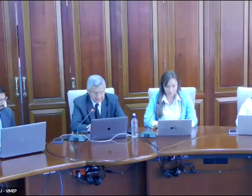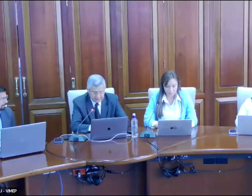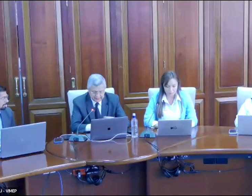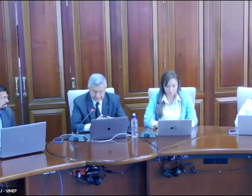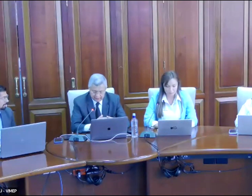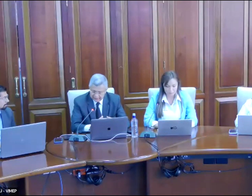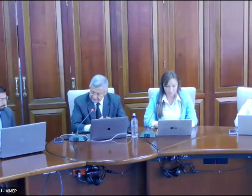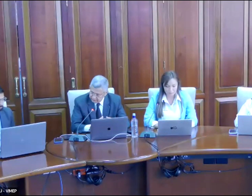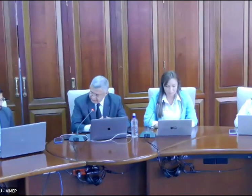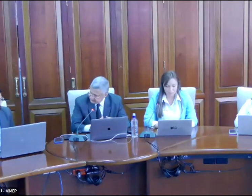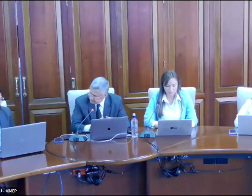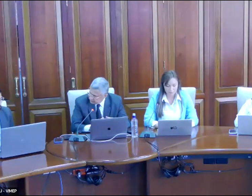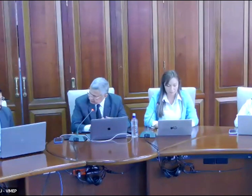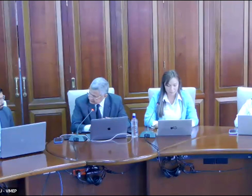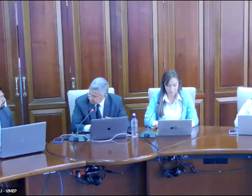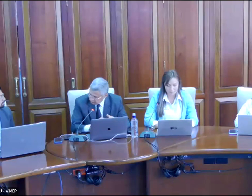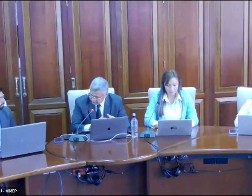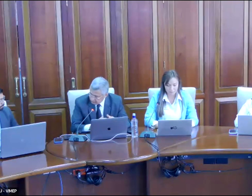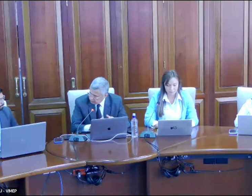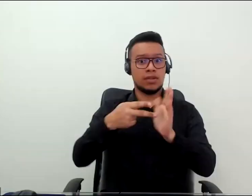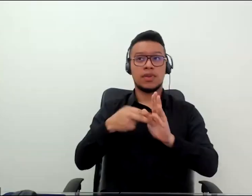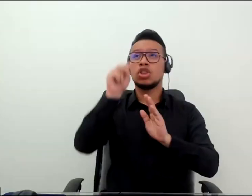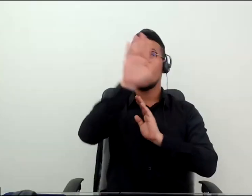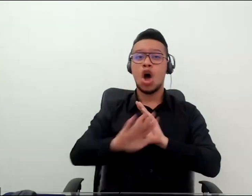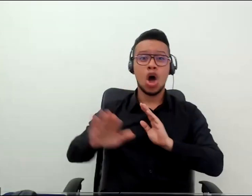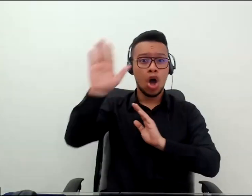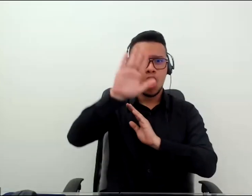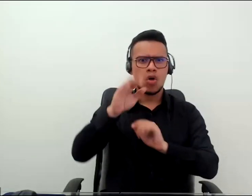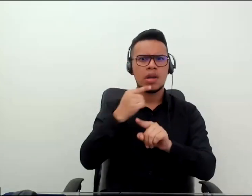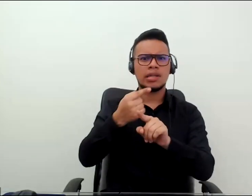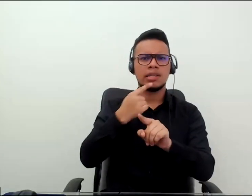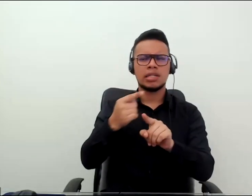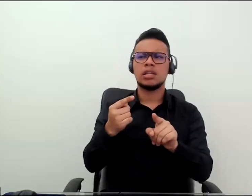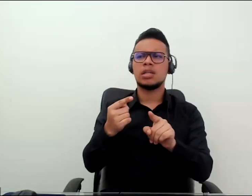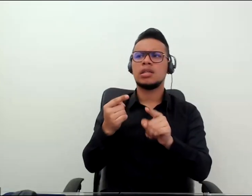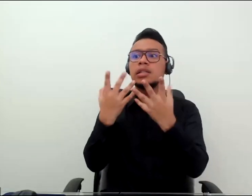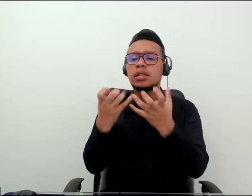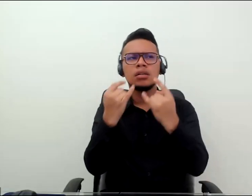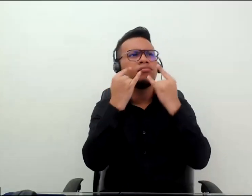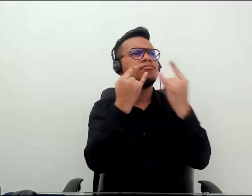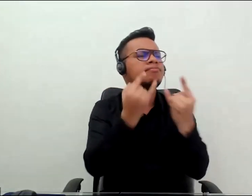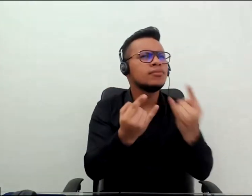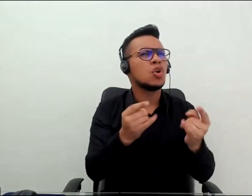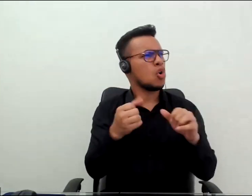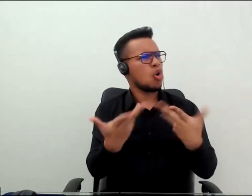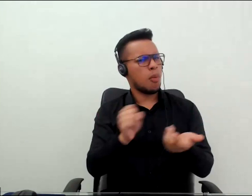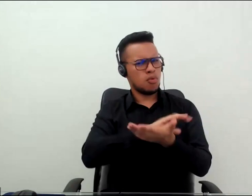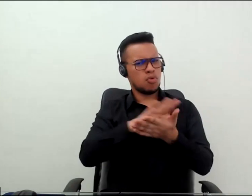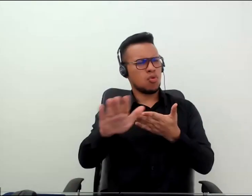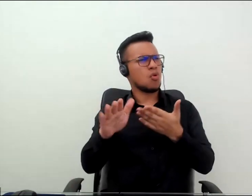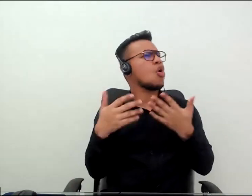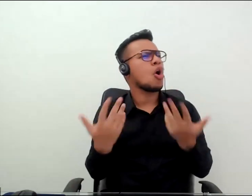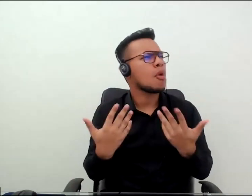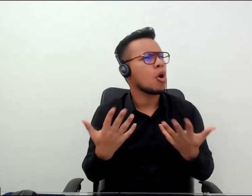quiere decir que hay un altísimo interés en todo el país por conocer Cómo opera la política de gratuidad Yo quiero aquí en beneficio de la